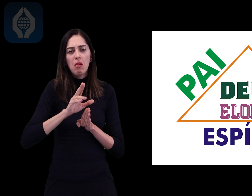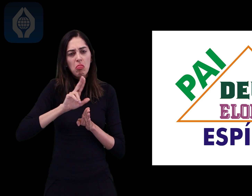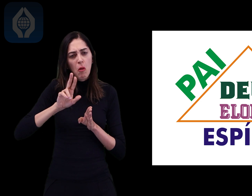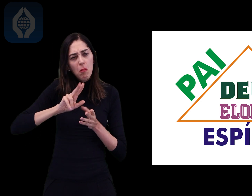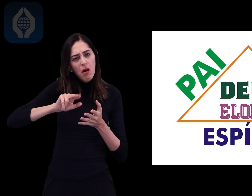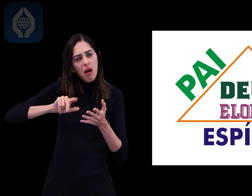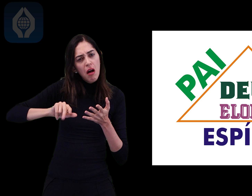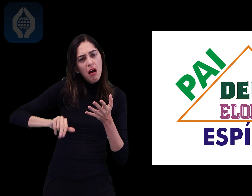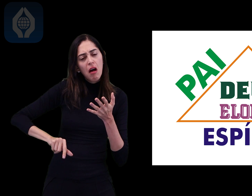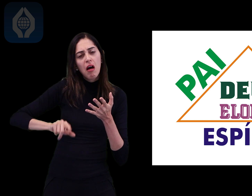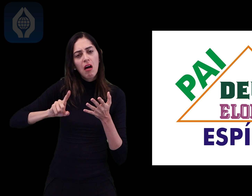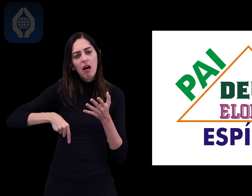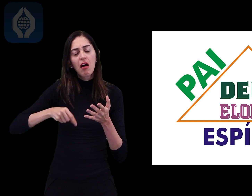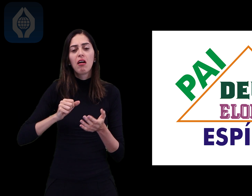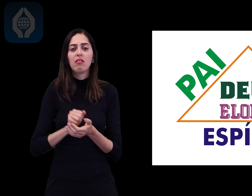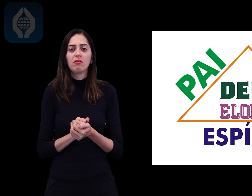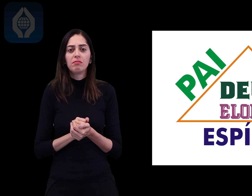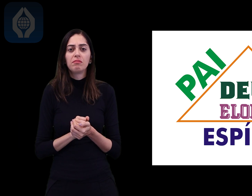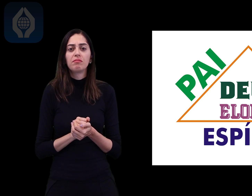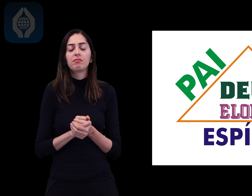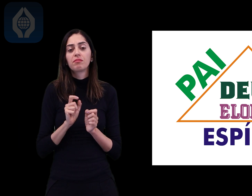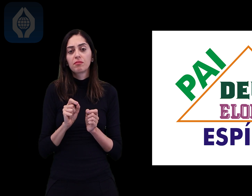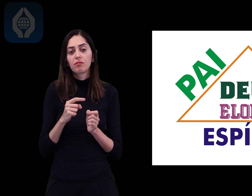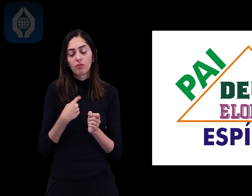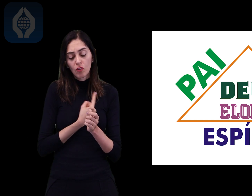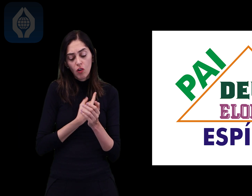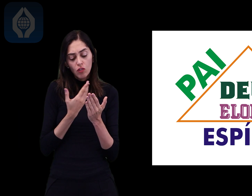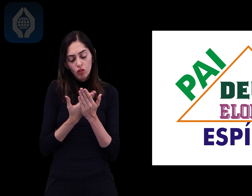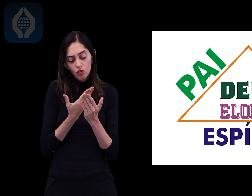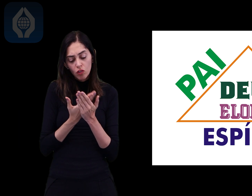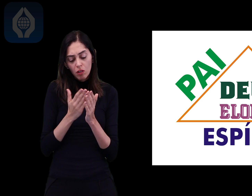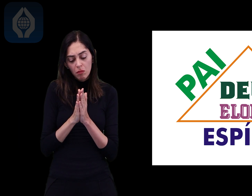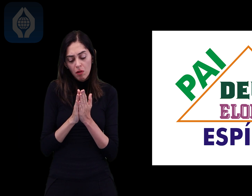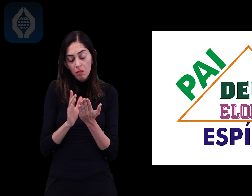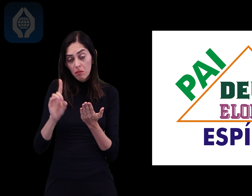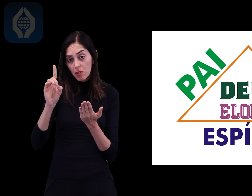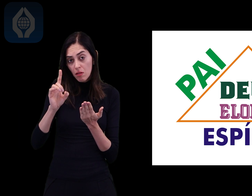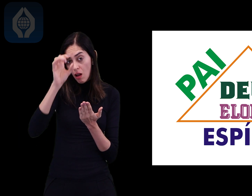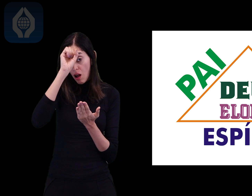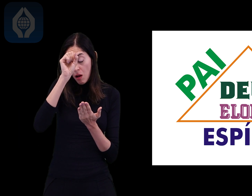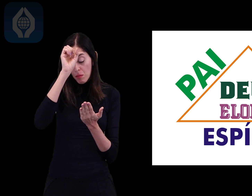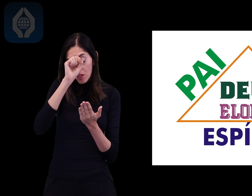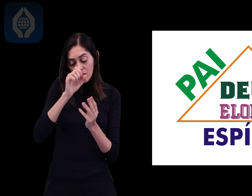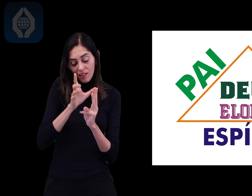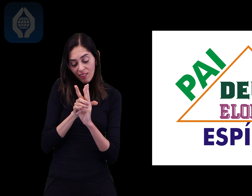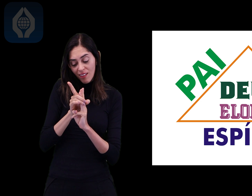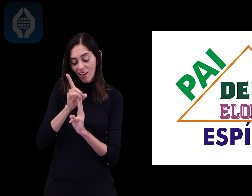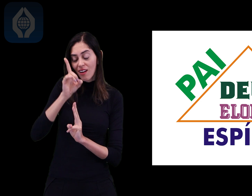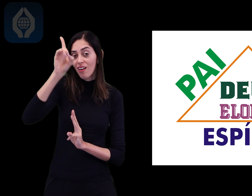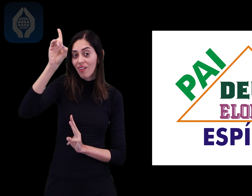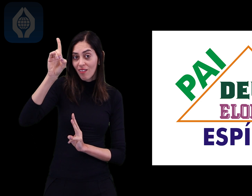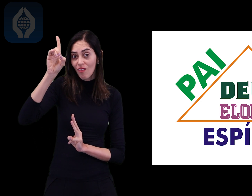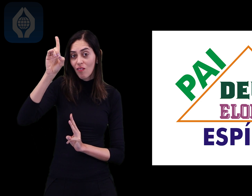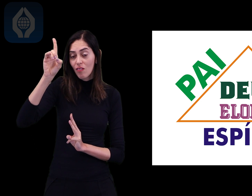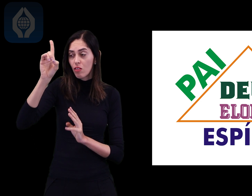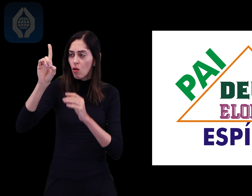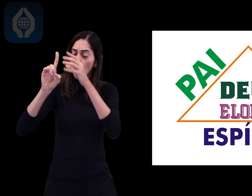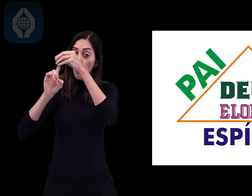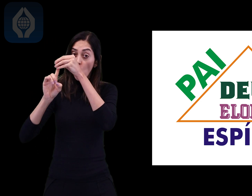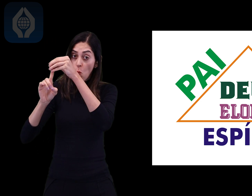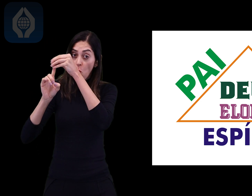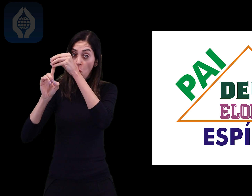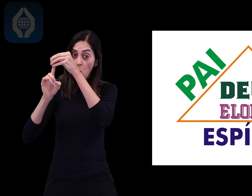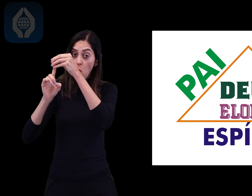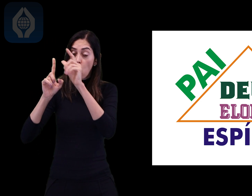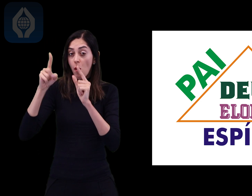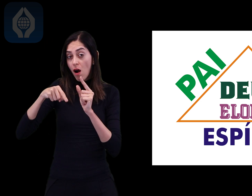Trindade. Aprendemos que, apesar de haver um só Deus, Deus é 3 pessoas que são iguais em todos os